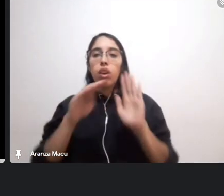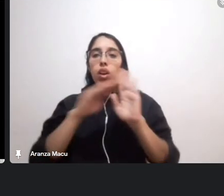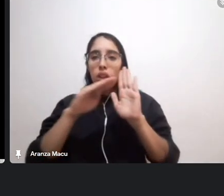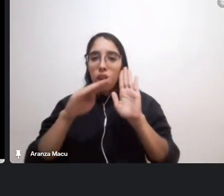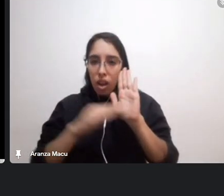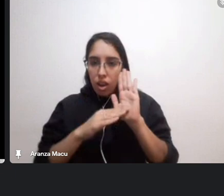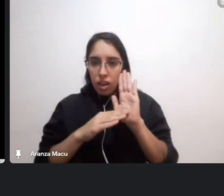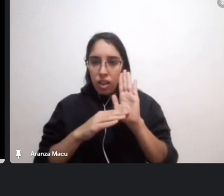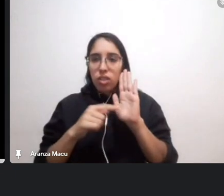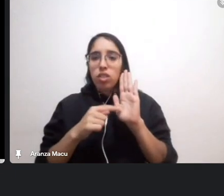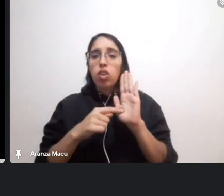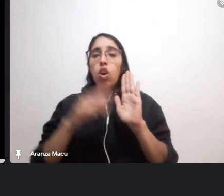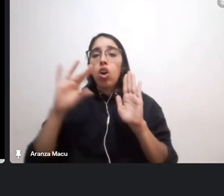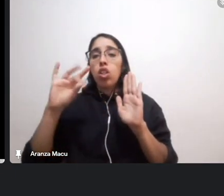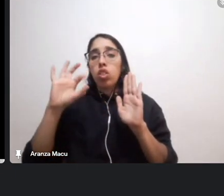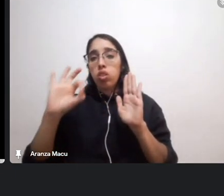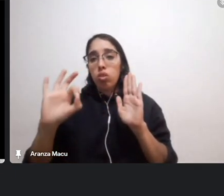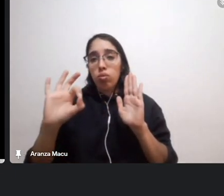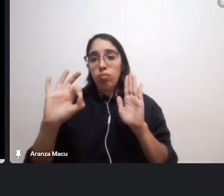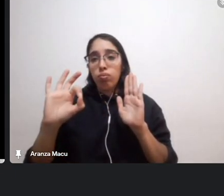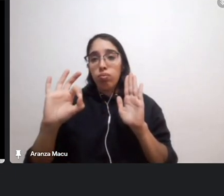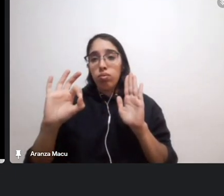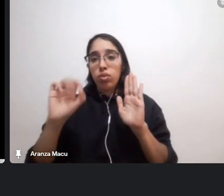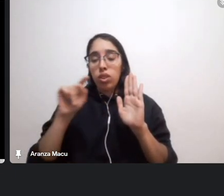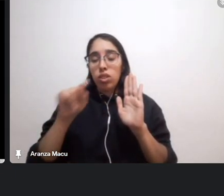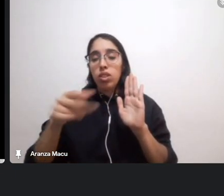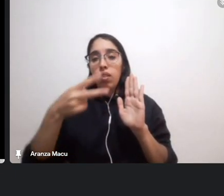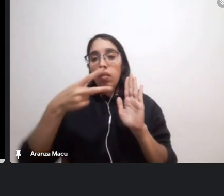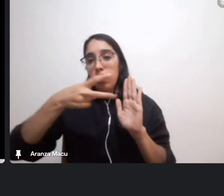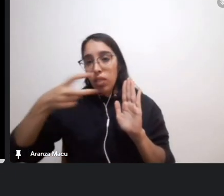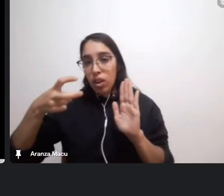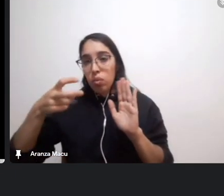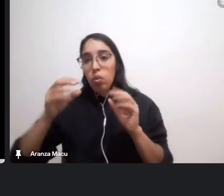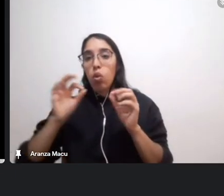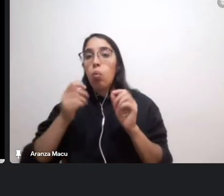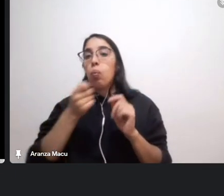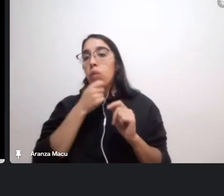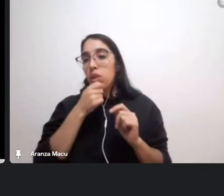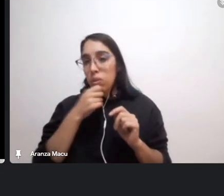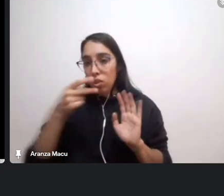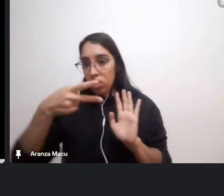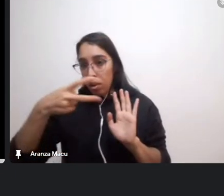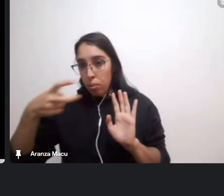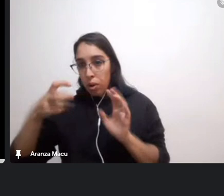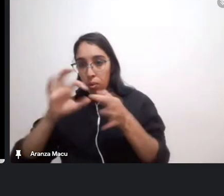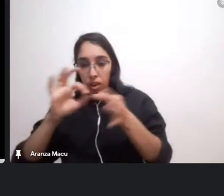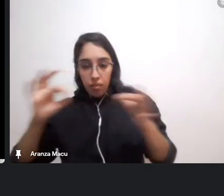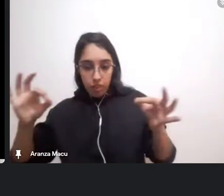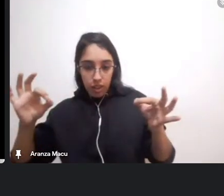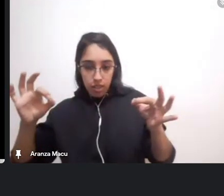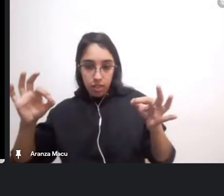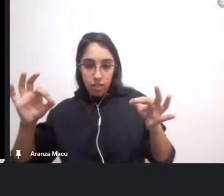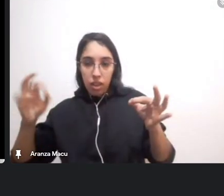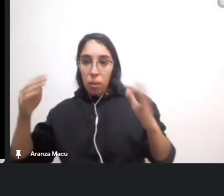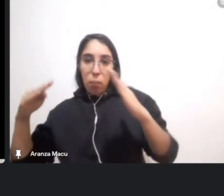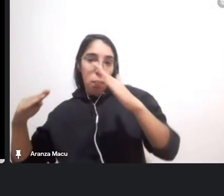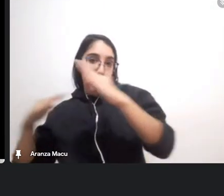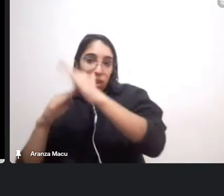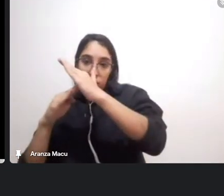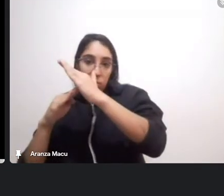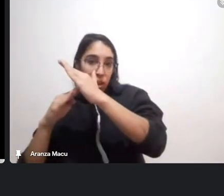verbo, si es verbo principal, o sea, si está solo o está al final de una frase, se traduce